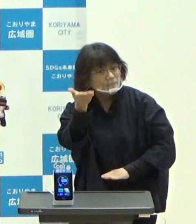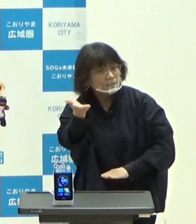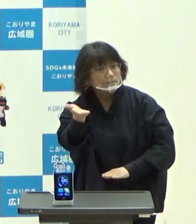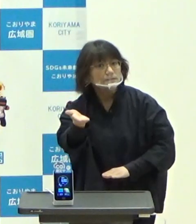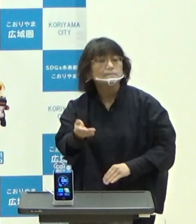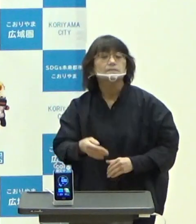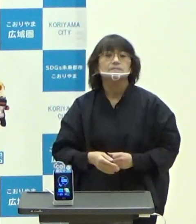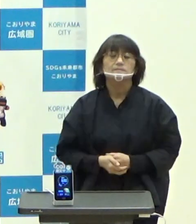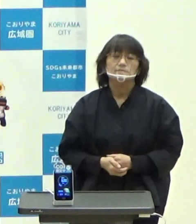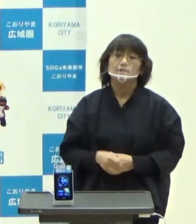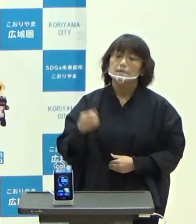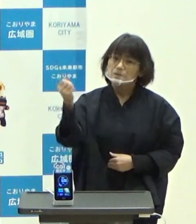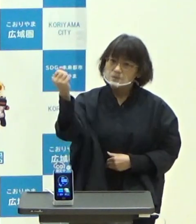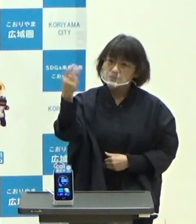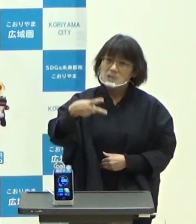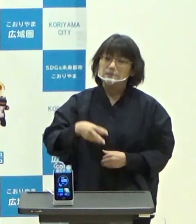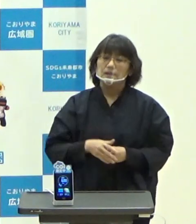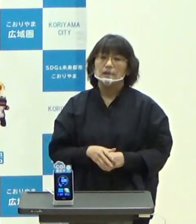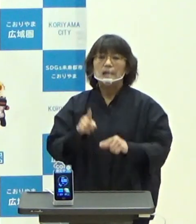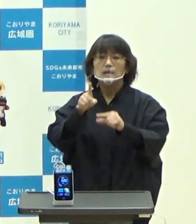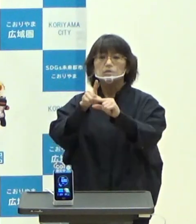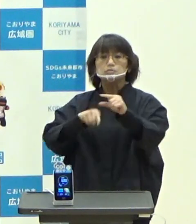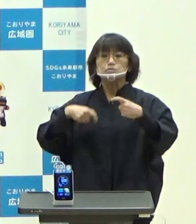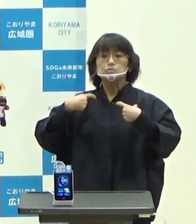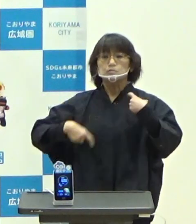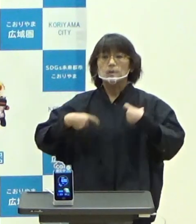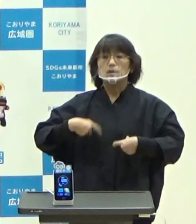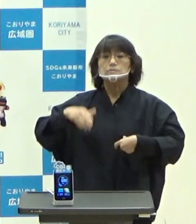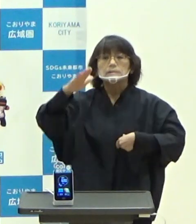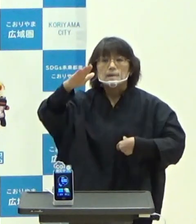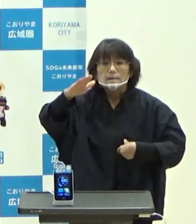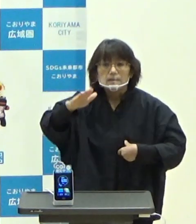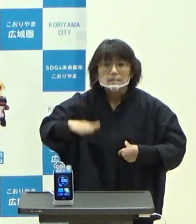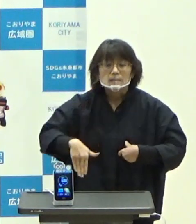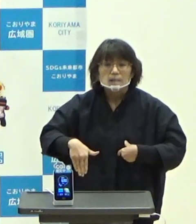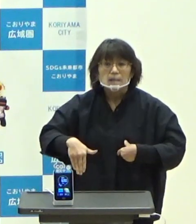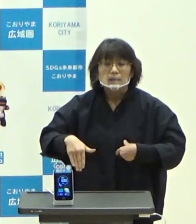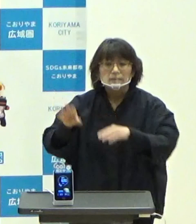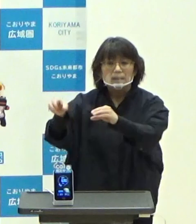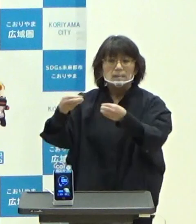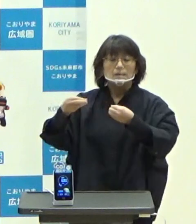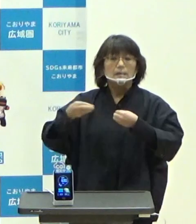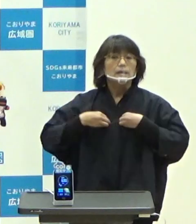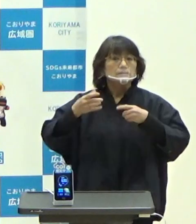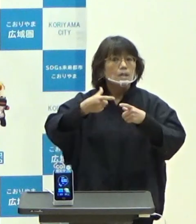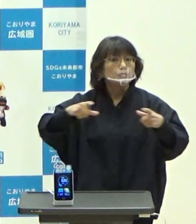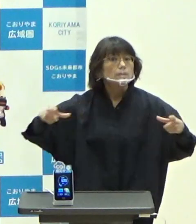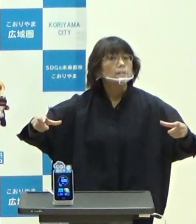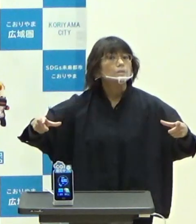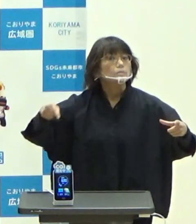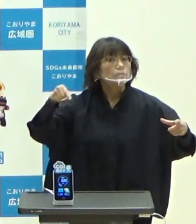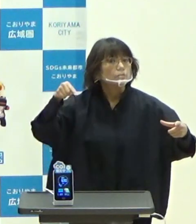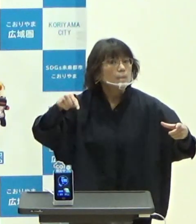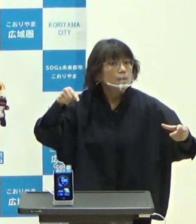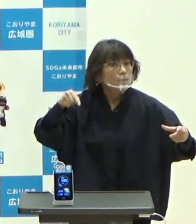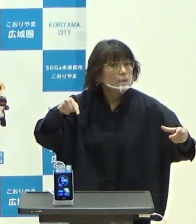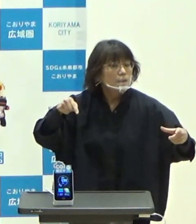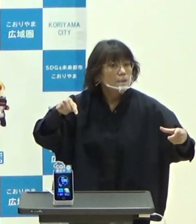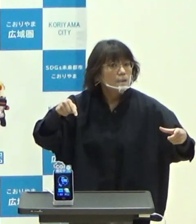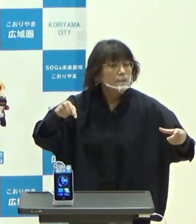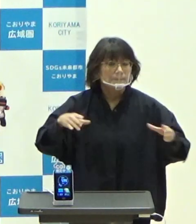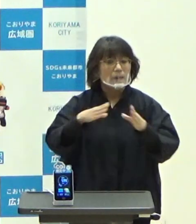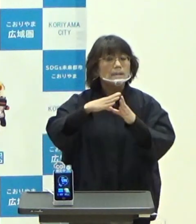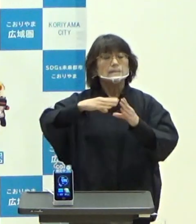と、この中学生以下での感染が増えているというのは、これはこれ全国